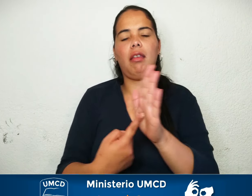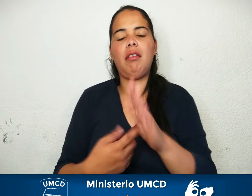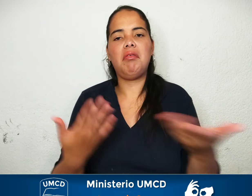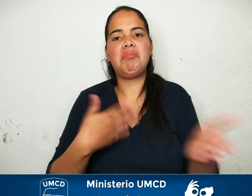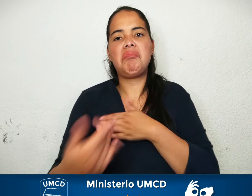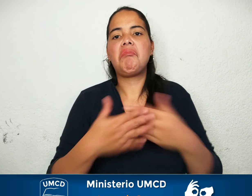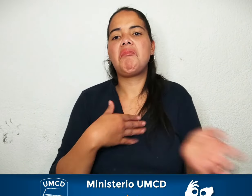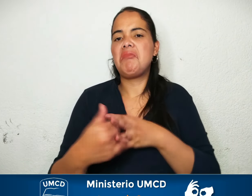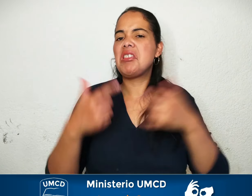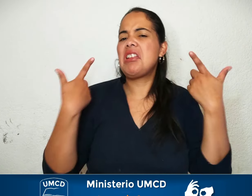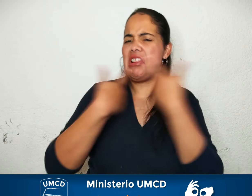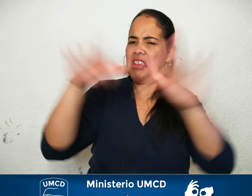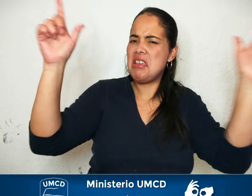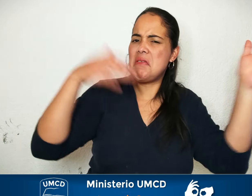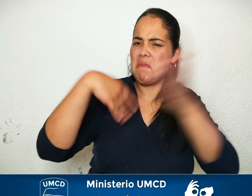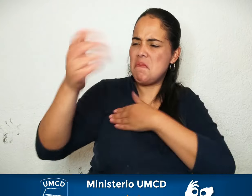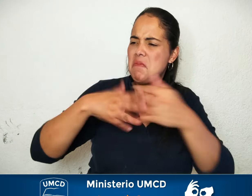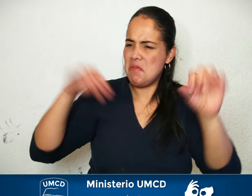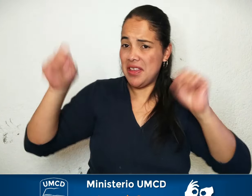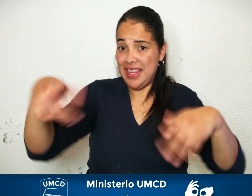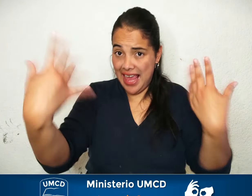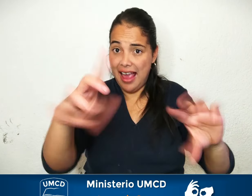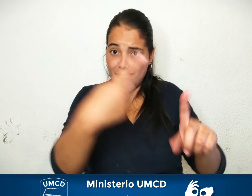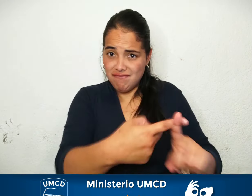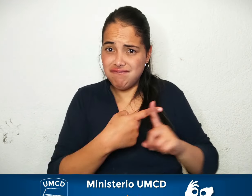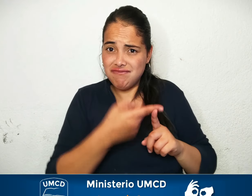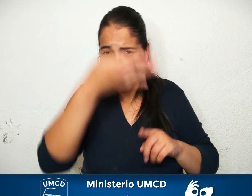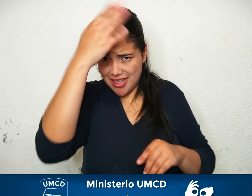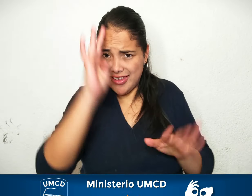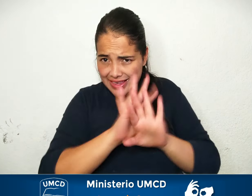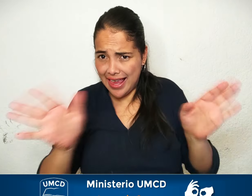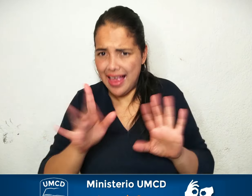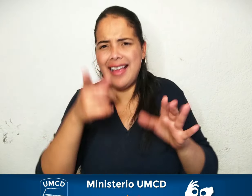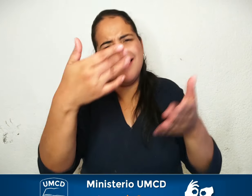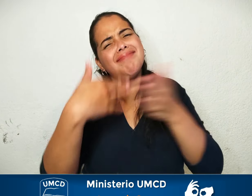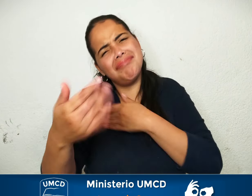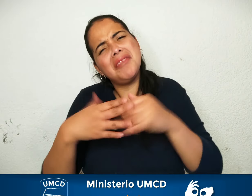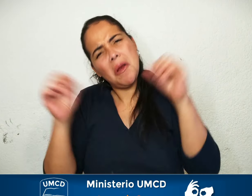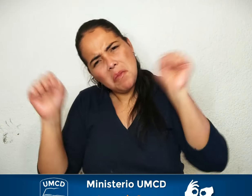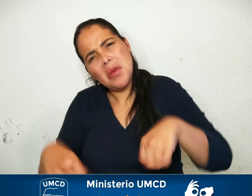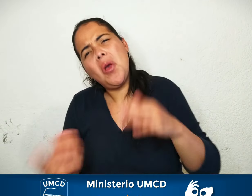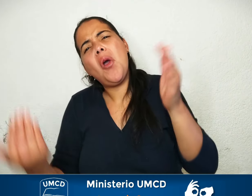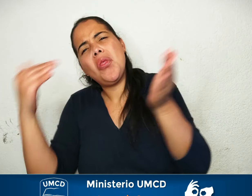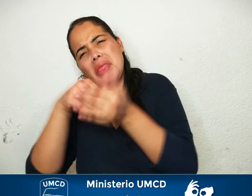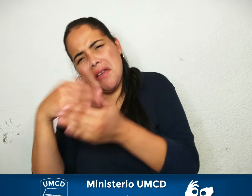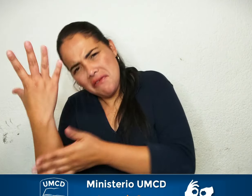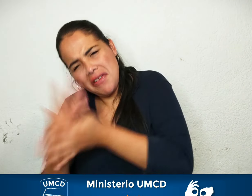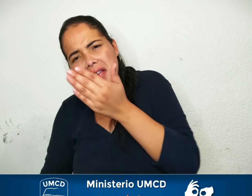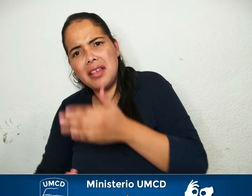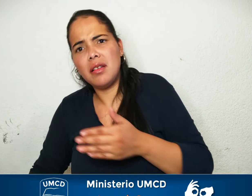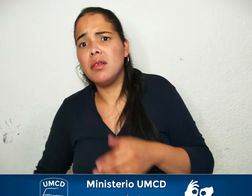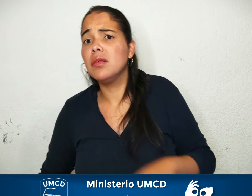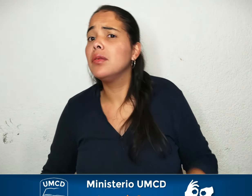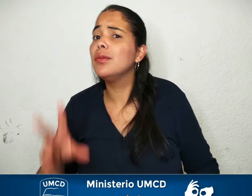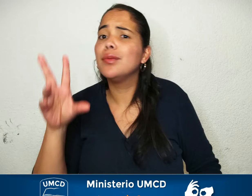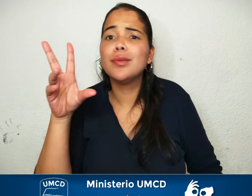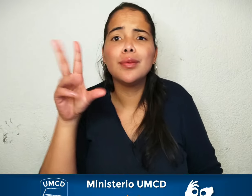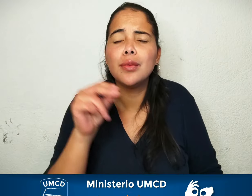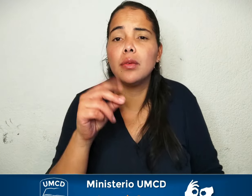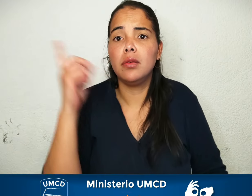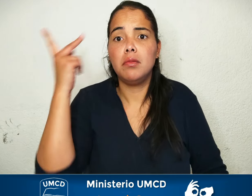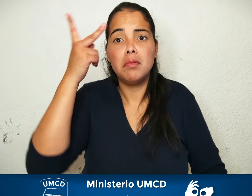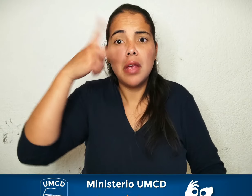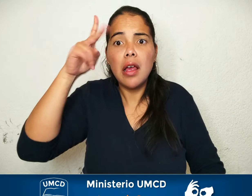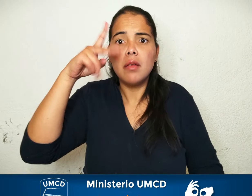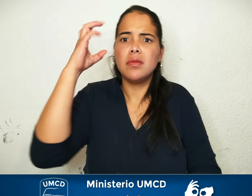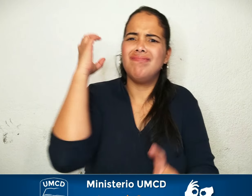poco tiempo de estar en el cristianismo o por el poco tiempo de conocer de Dios, les llamaba a los débiles. Débiles en cuanto a